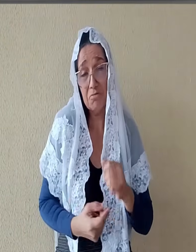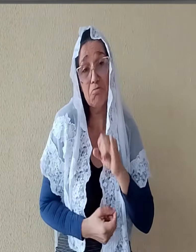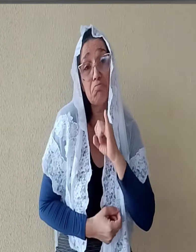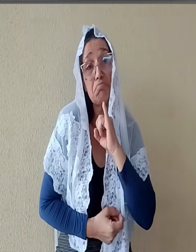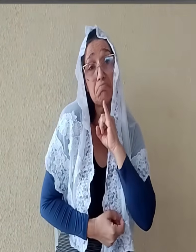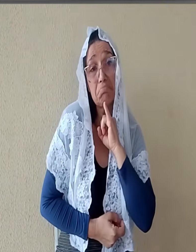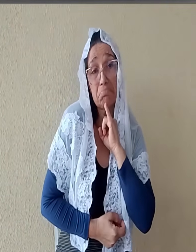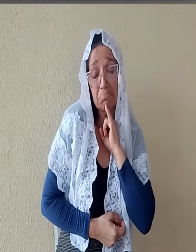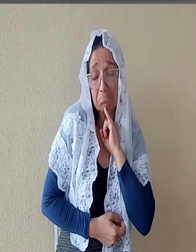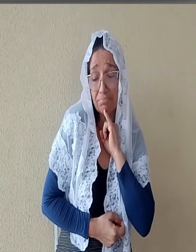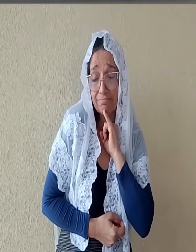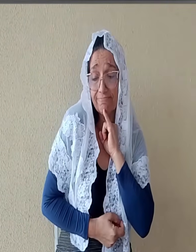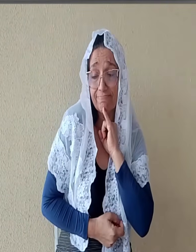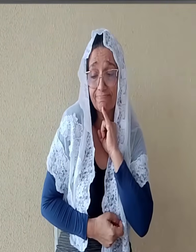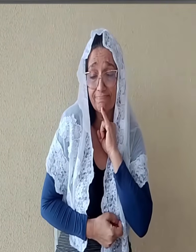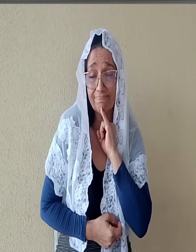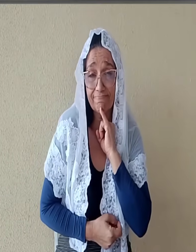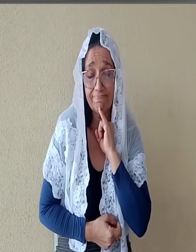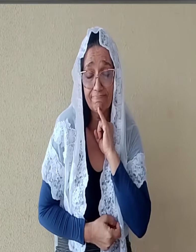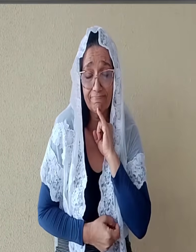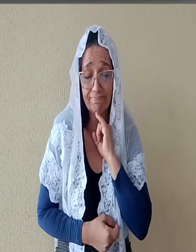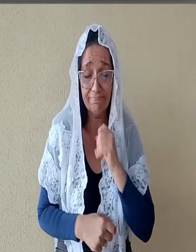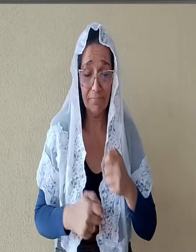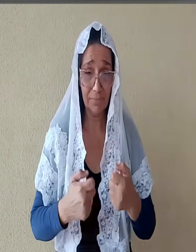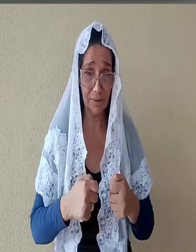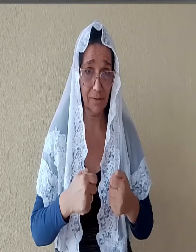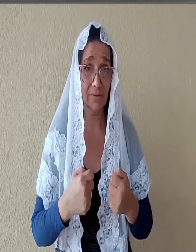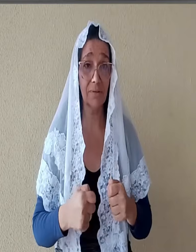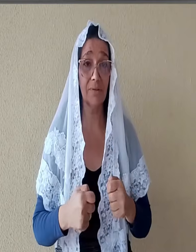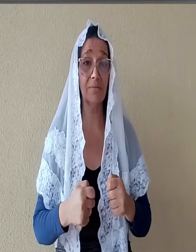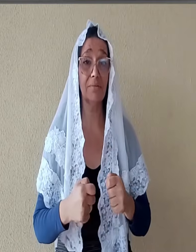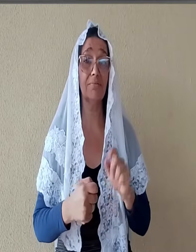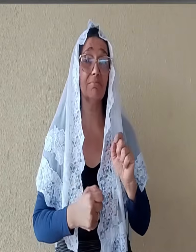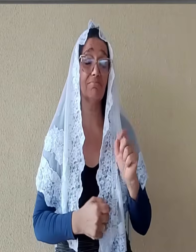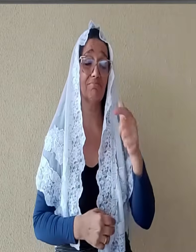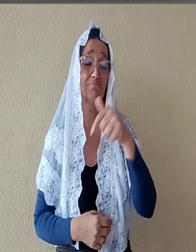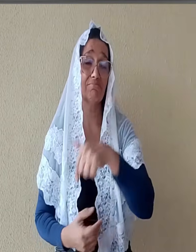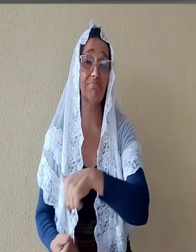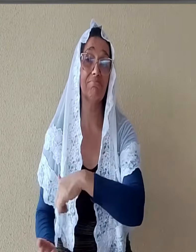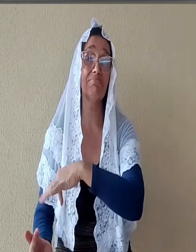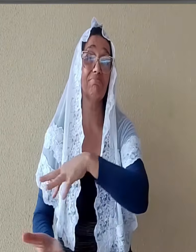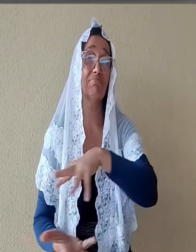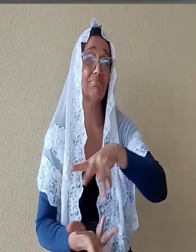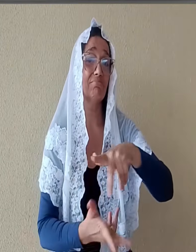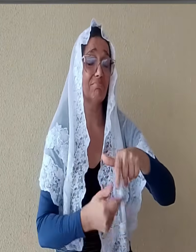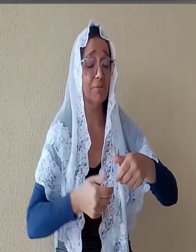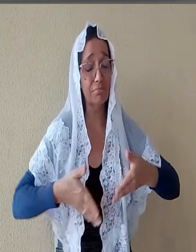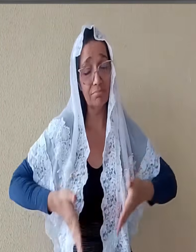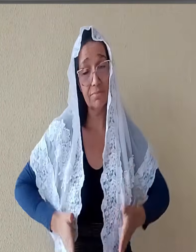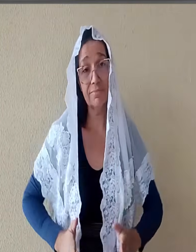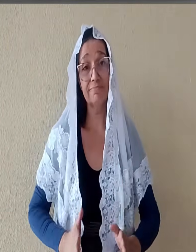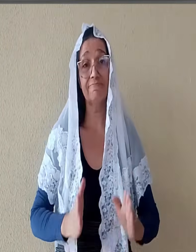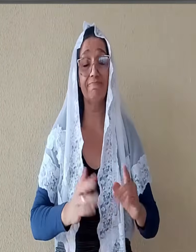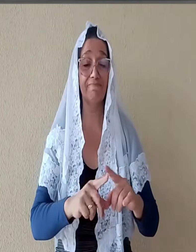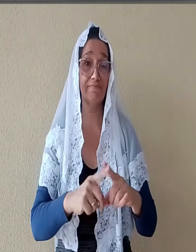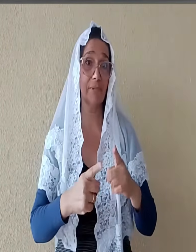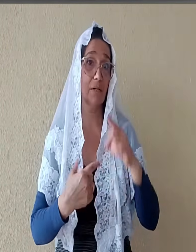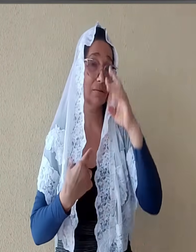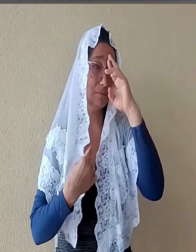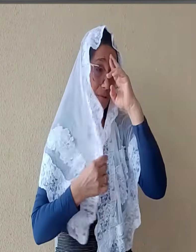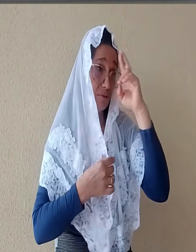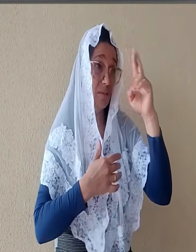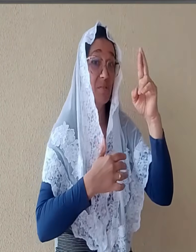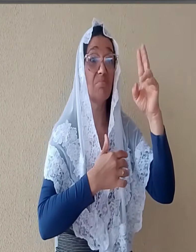Senhor. Lá fala que o Senhor passou, né, e deu força para nós. Bendito é o nome. Aqueles que não tinham condição de vir nenhuma,